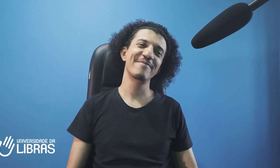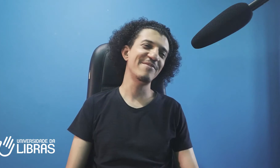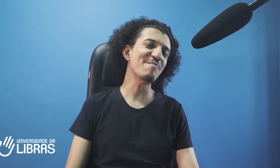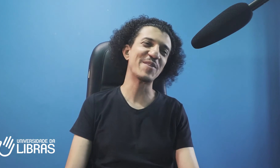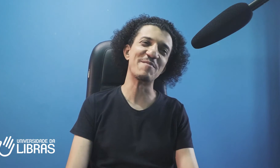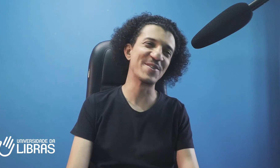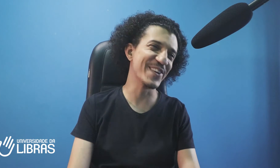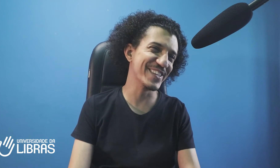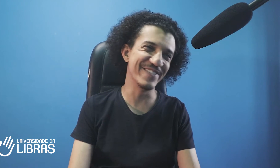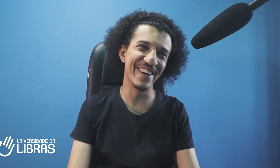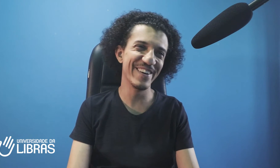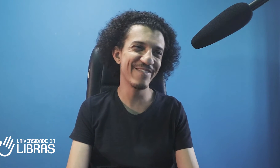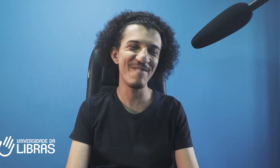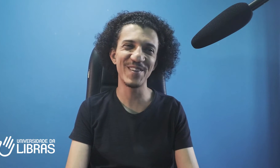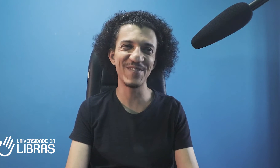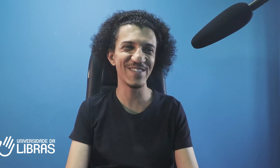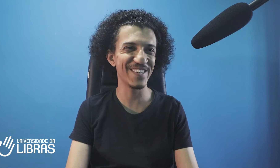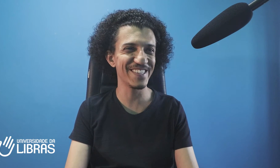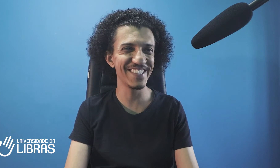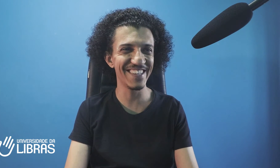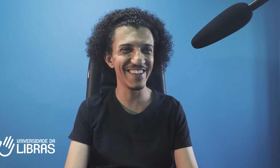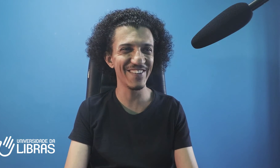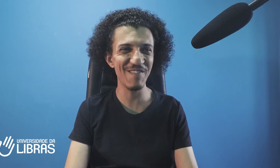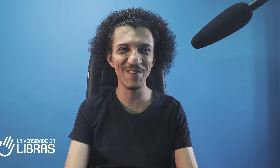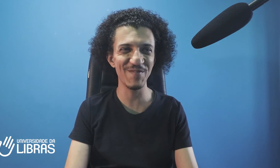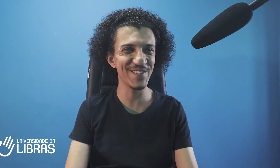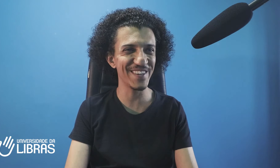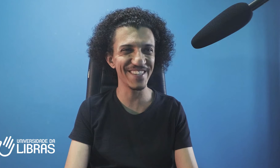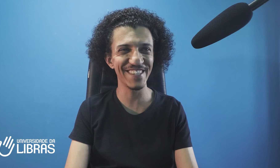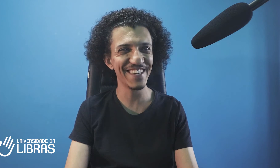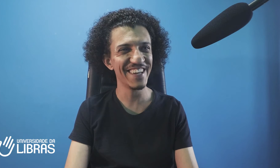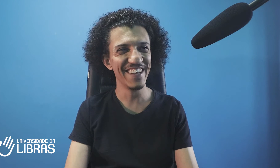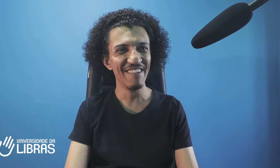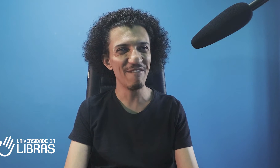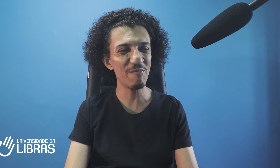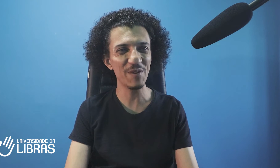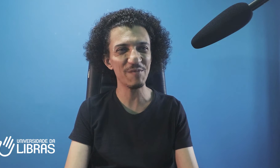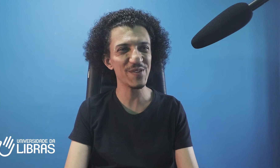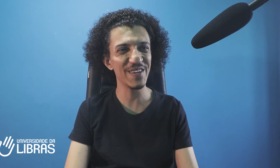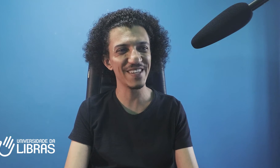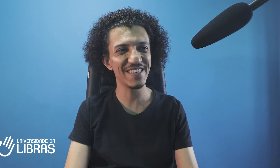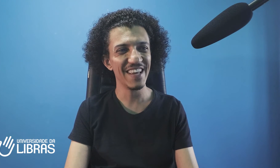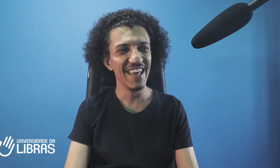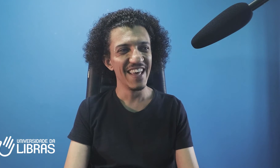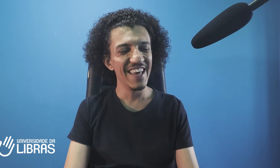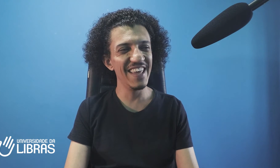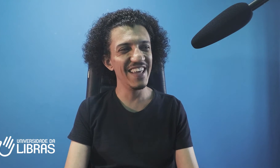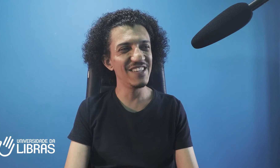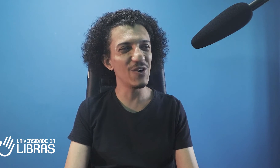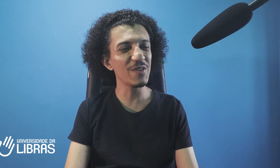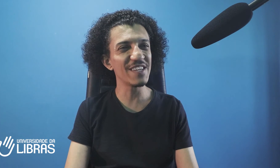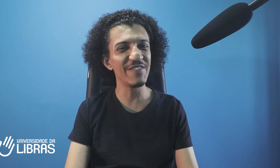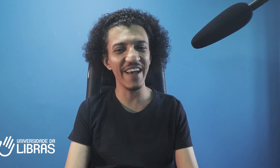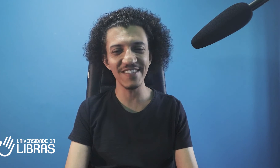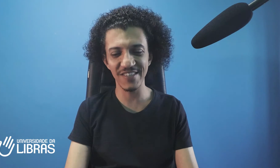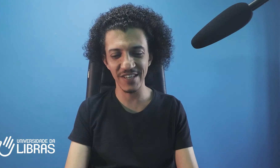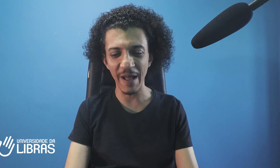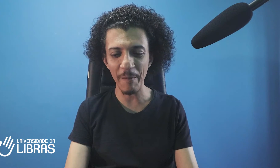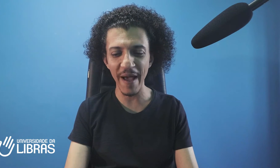foi muito emocionante fé foi muito emocionante entender pergunta uma cidade São muito emocionais e de outras vezes de